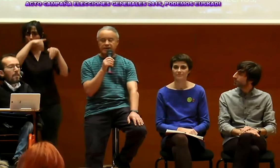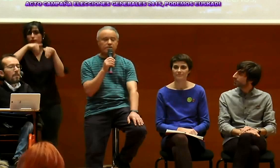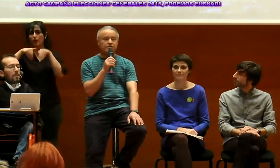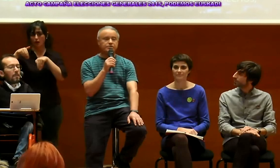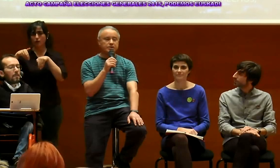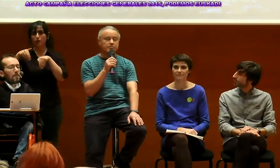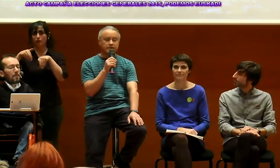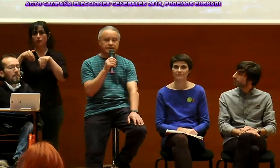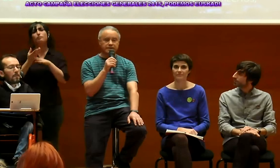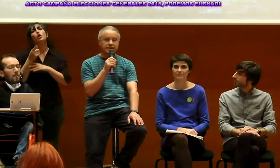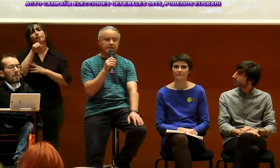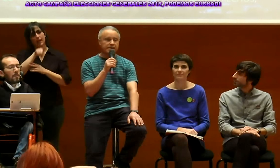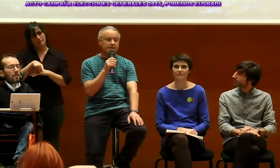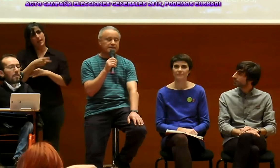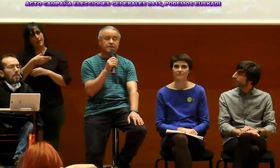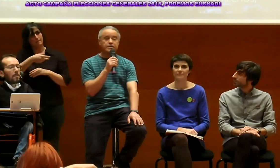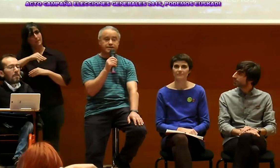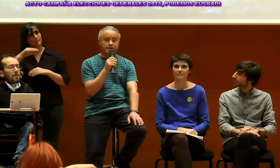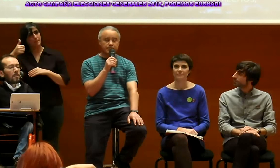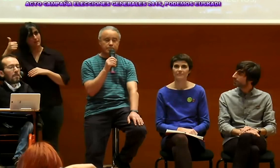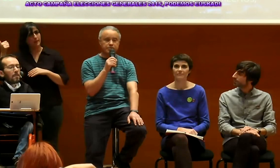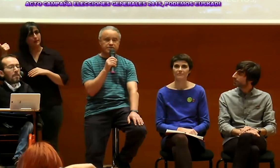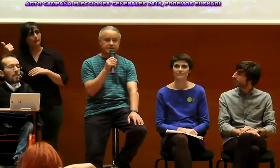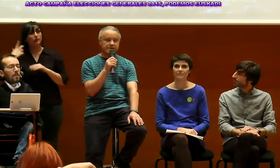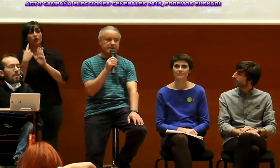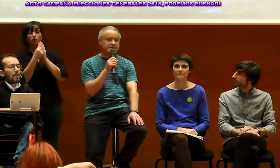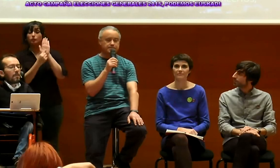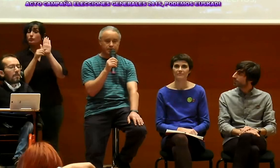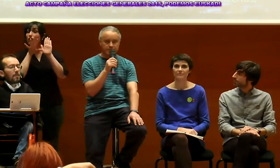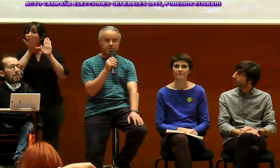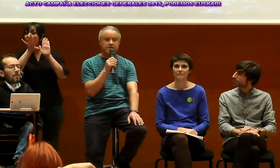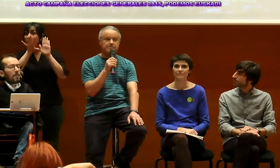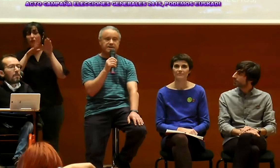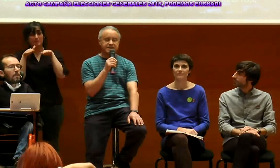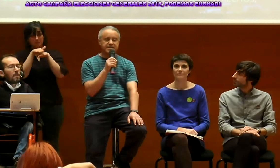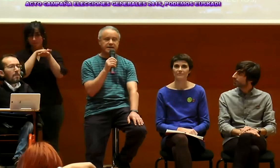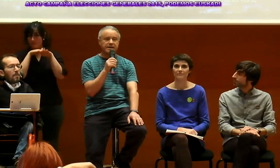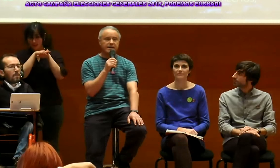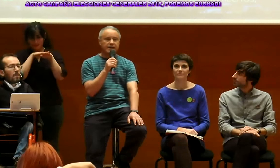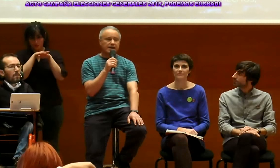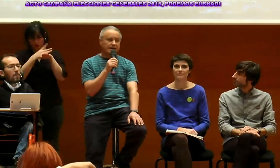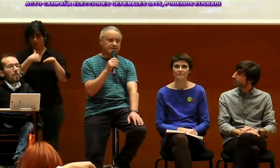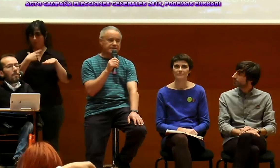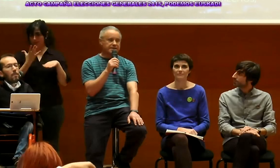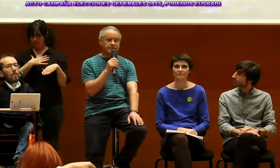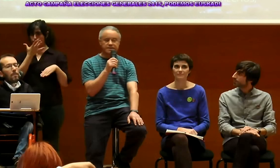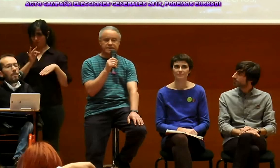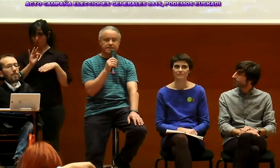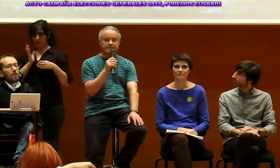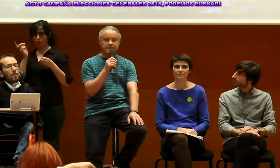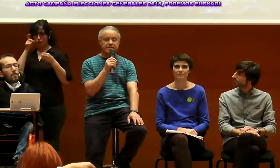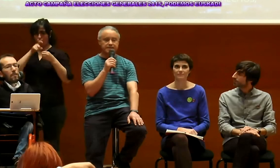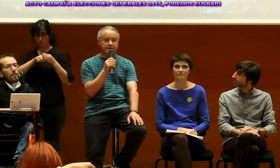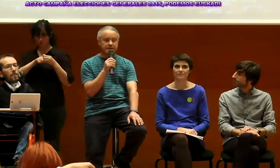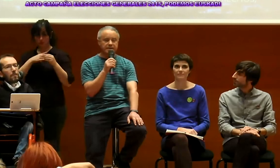y algo que nos toca muy de cerca. Entre los 5 puntos esenciales que Podemos presenta a estas elecciones del